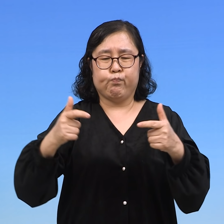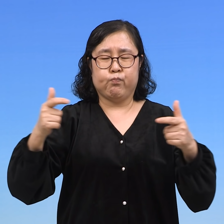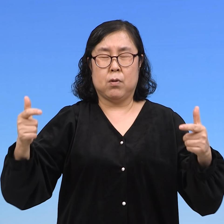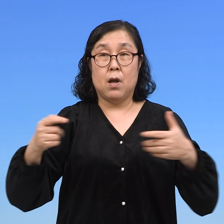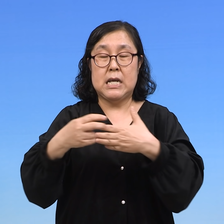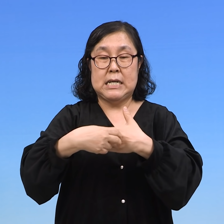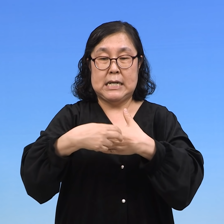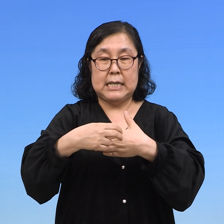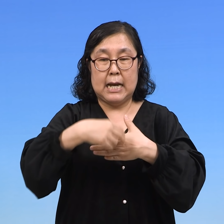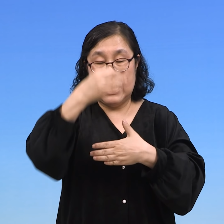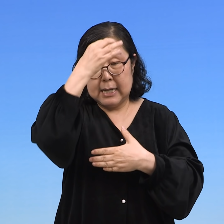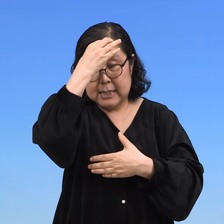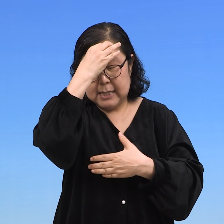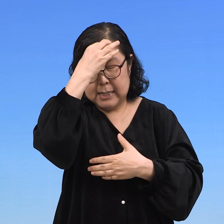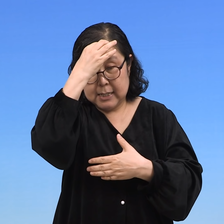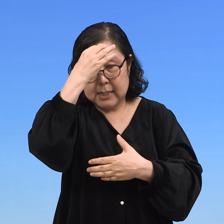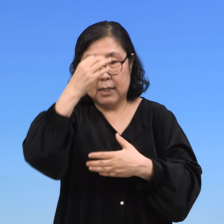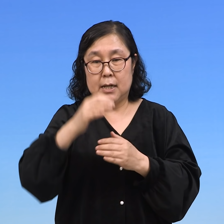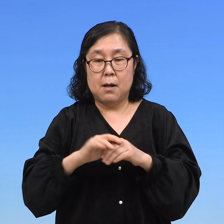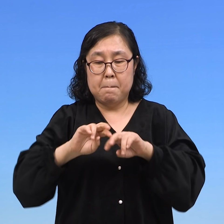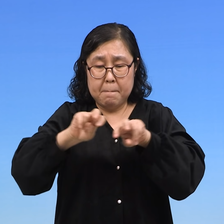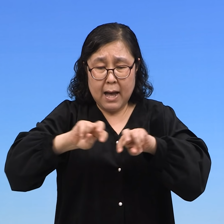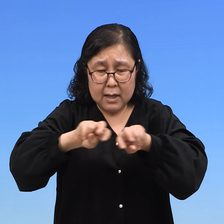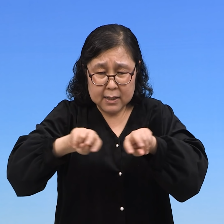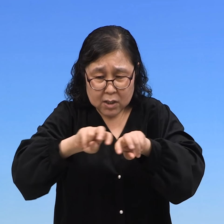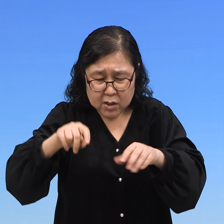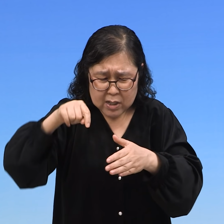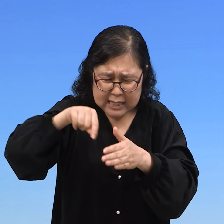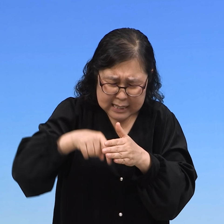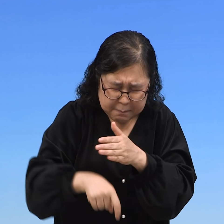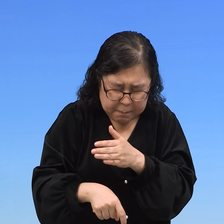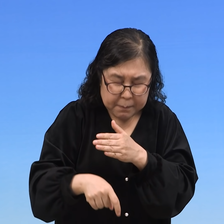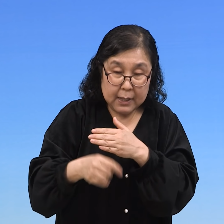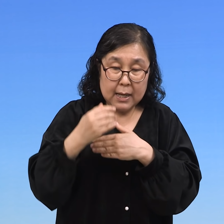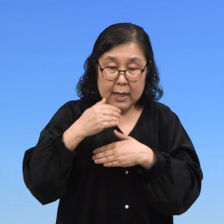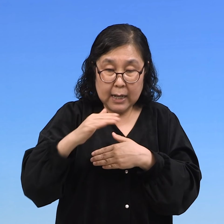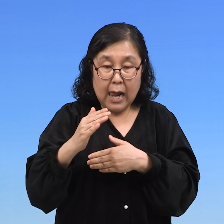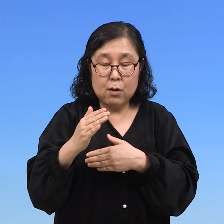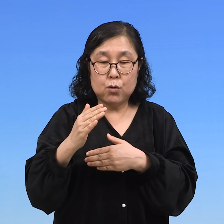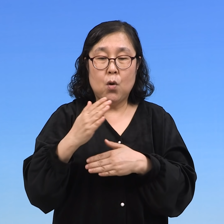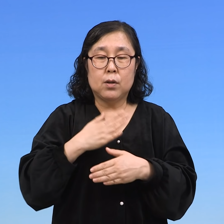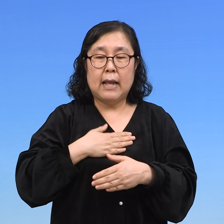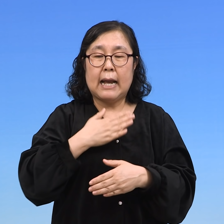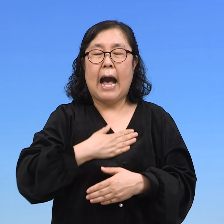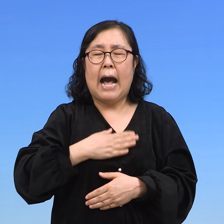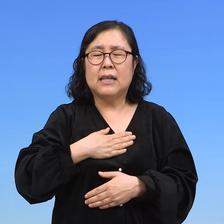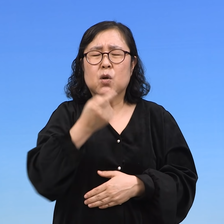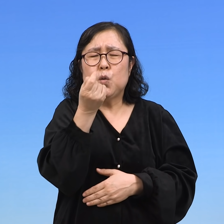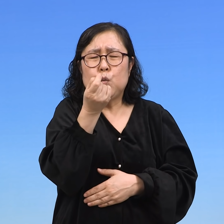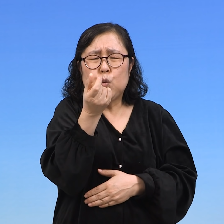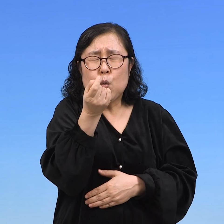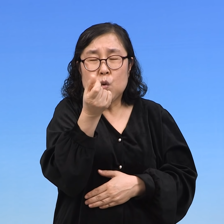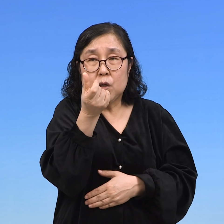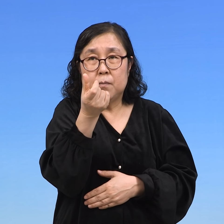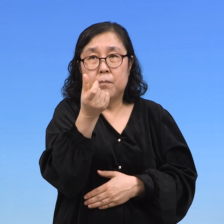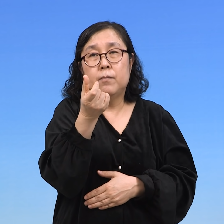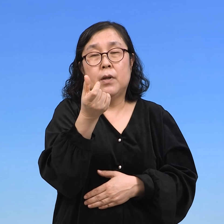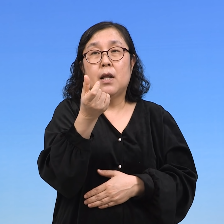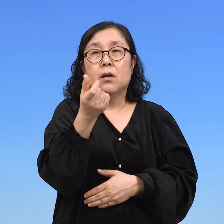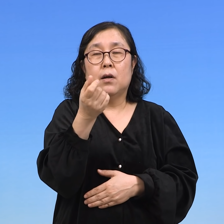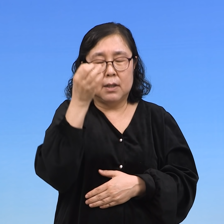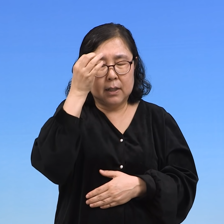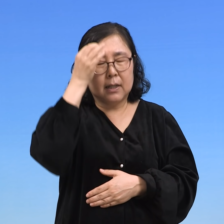의술의 세계를 들어가면 들어갈수록 내가 아는 거는 빙산의 일각에 불과하다 이걸 자각해 가는